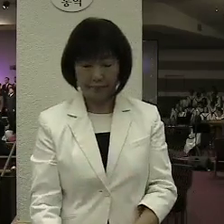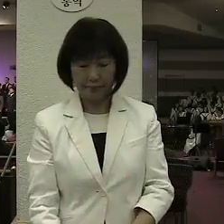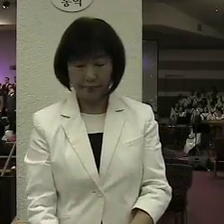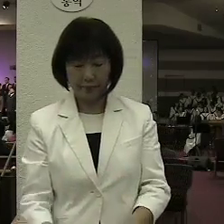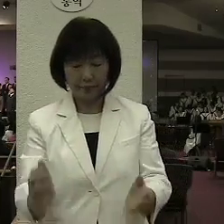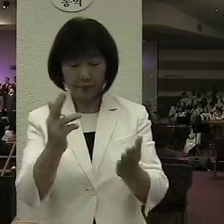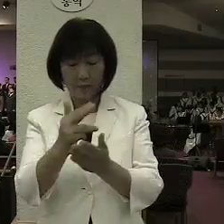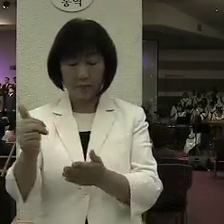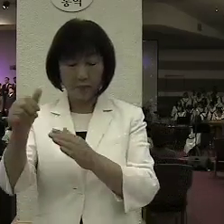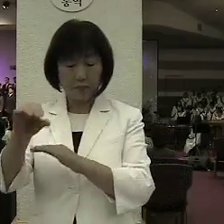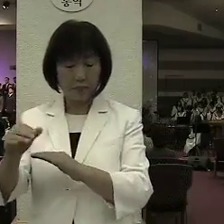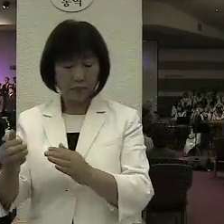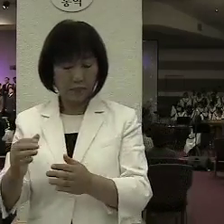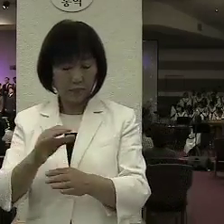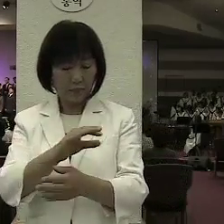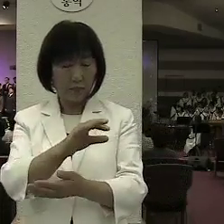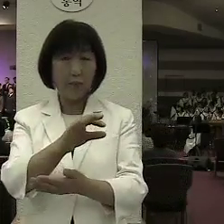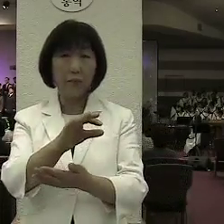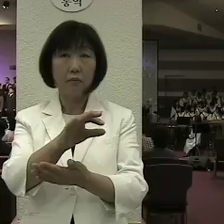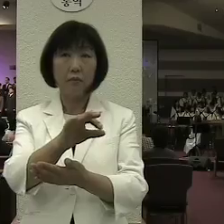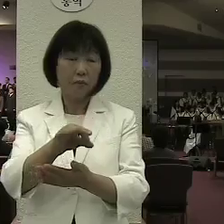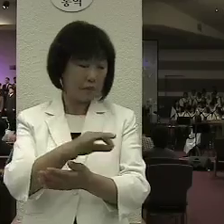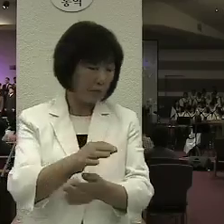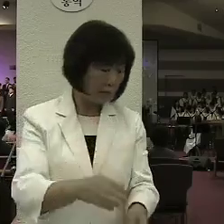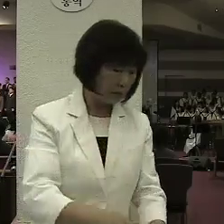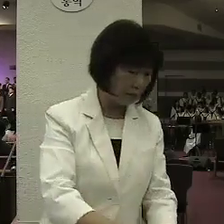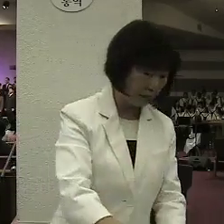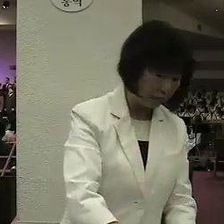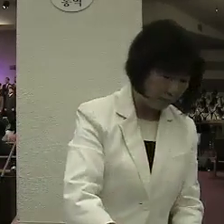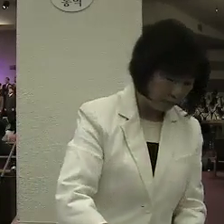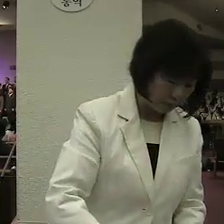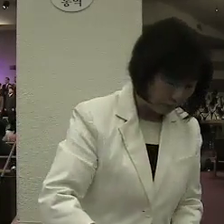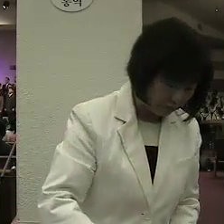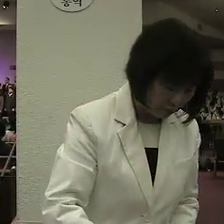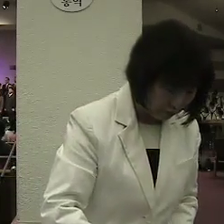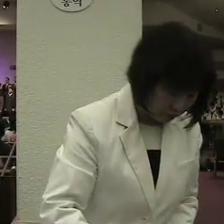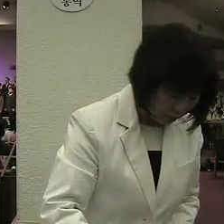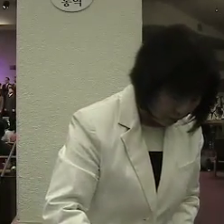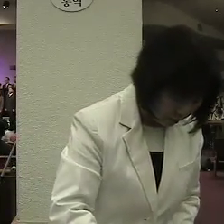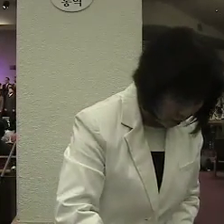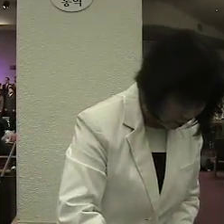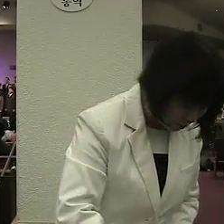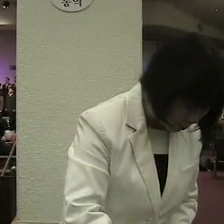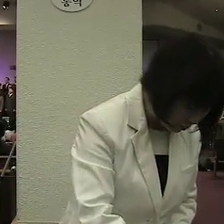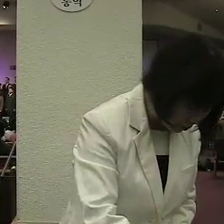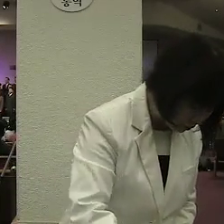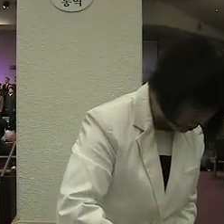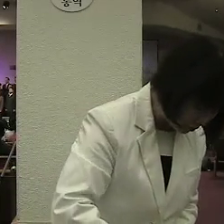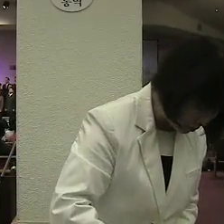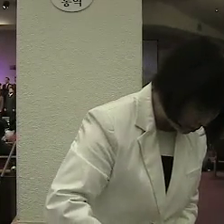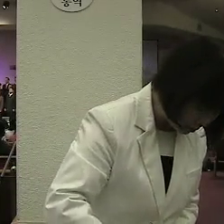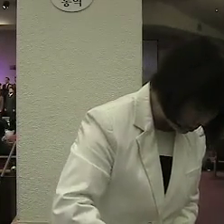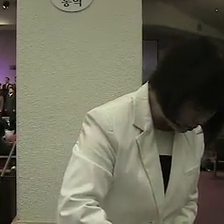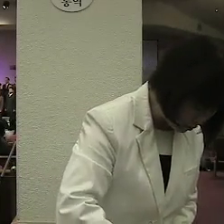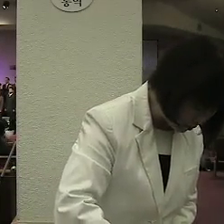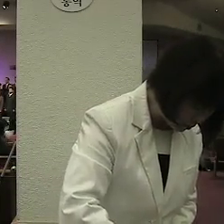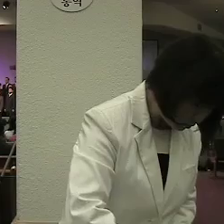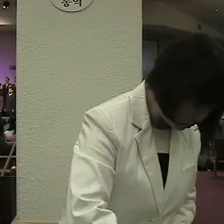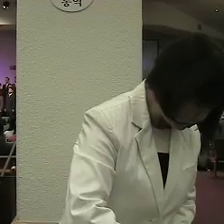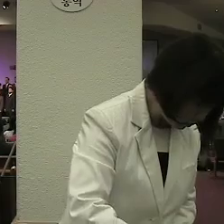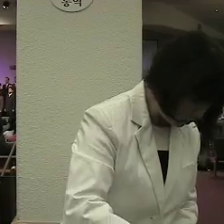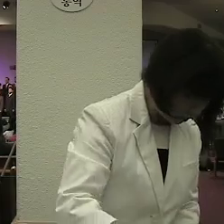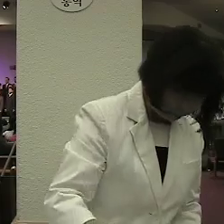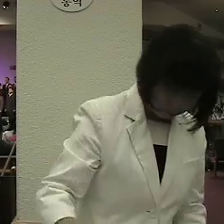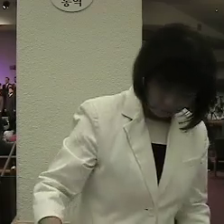가정을 주님께서 축복하여 주시옵소서. 부활하신 우리 주 예수님의 이름으로 간절히